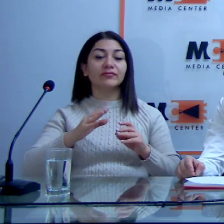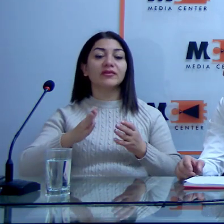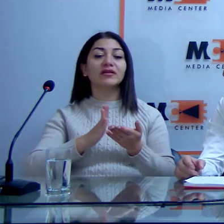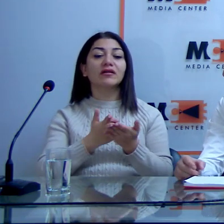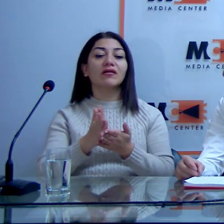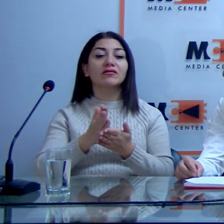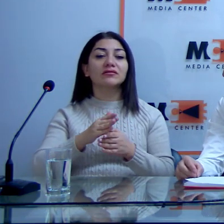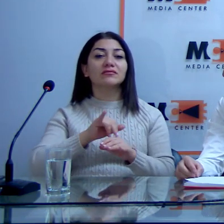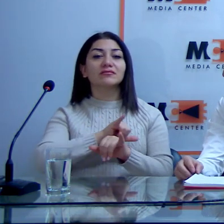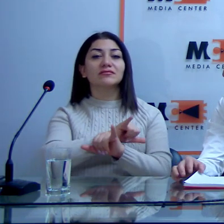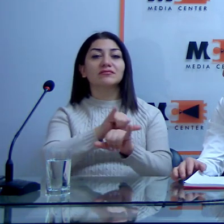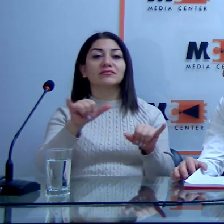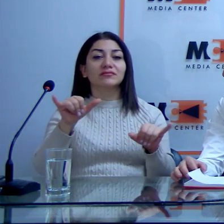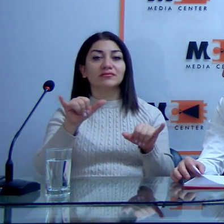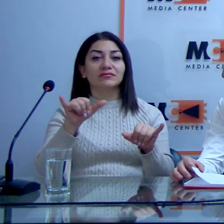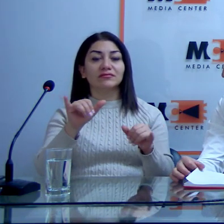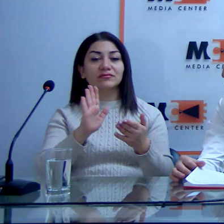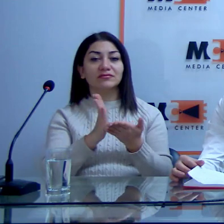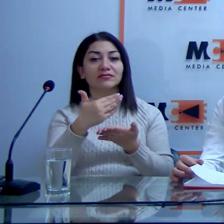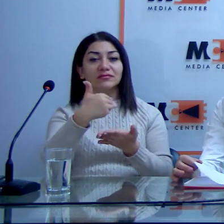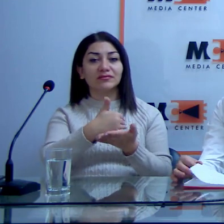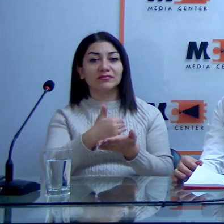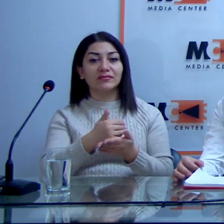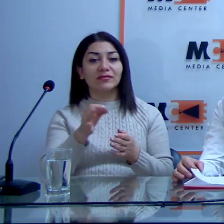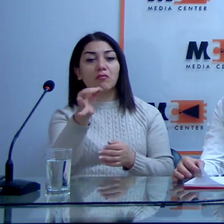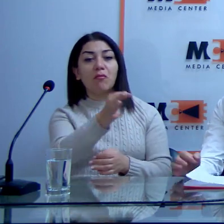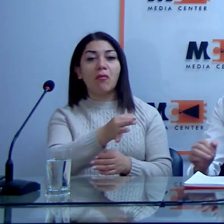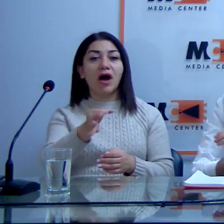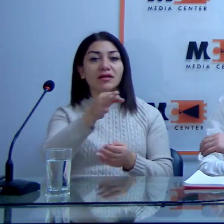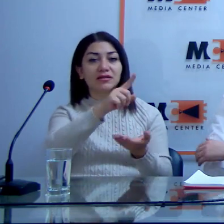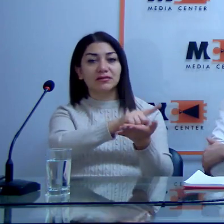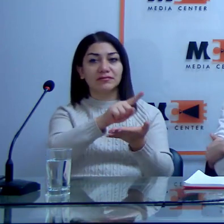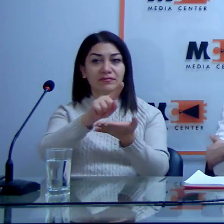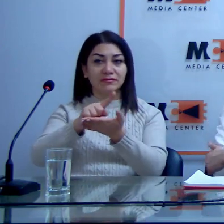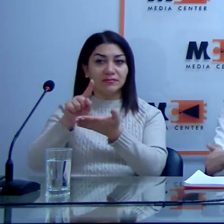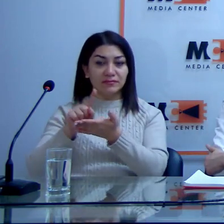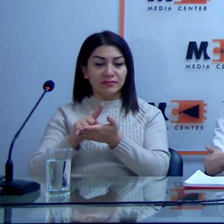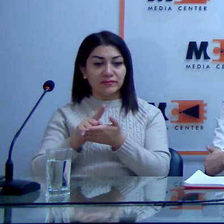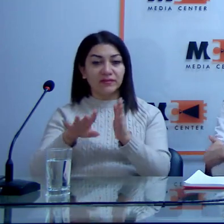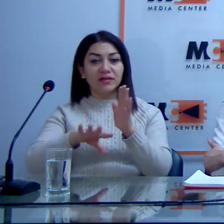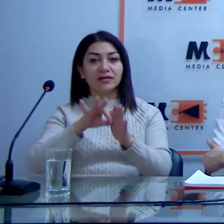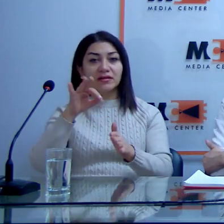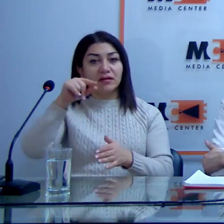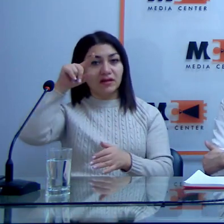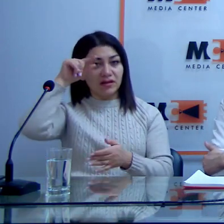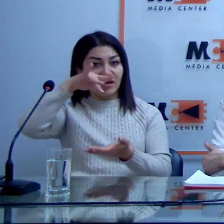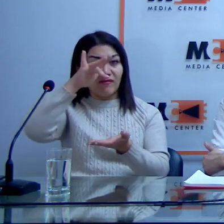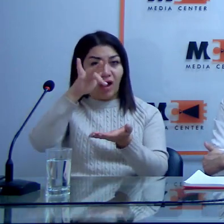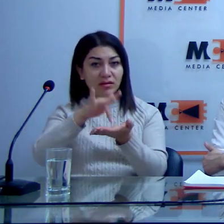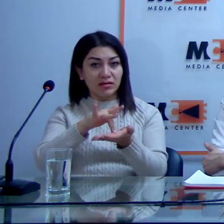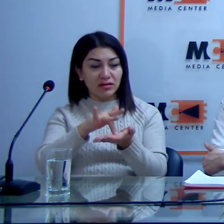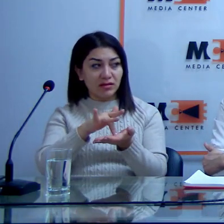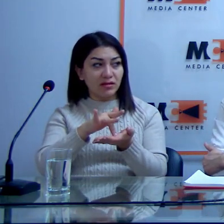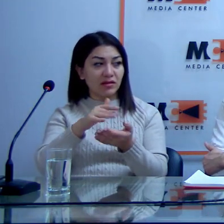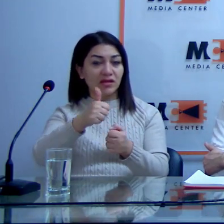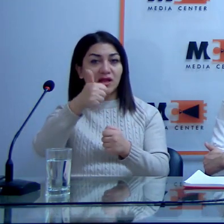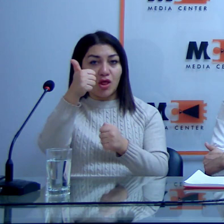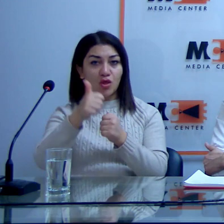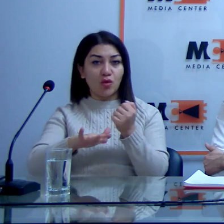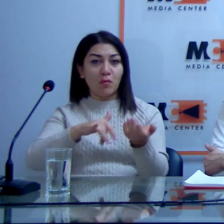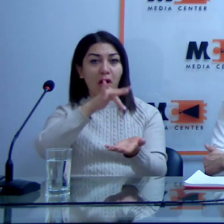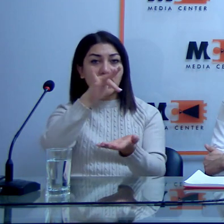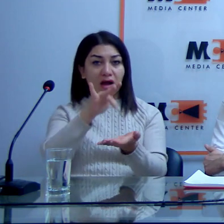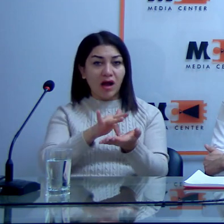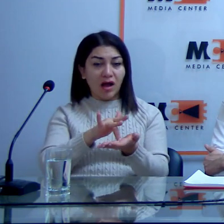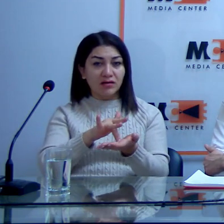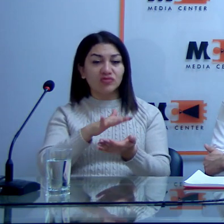աշխարհագրական կտրվածության սկզբունքով, տիպաբանել ենք մարզերը և ընտրել ենք մայրաքաղաքը որպես կենտրոն, որտեղ կան